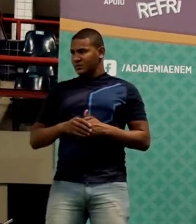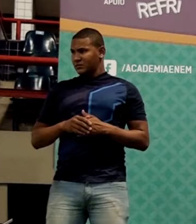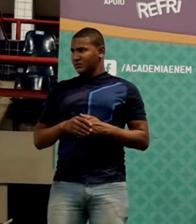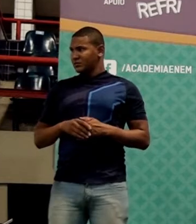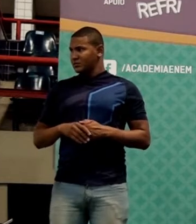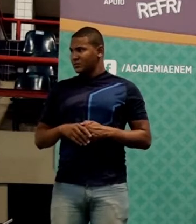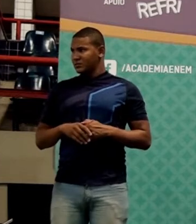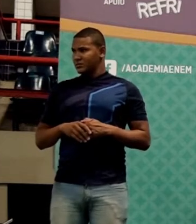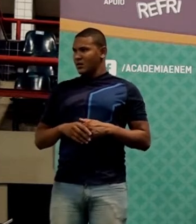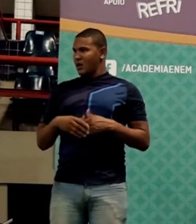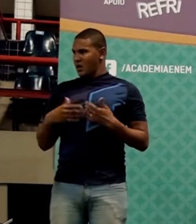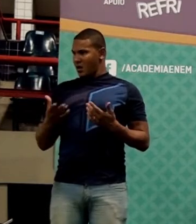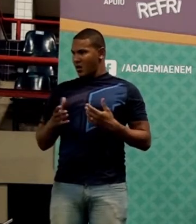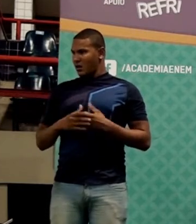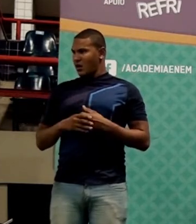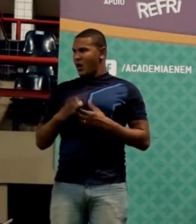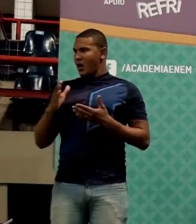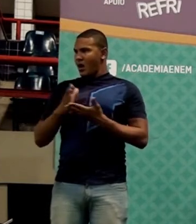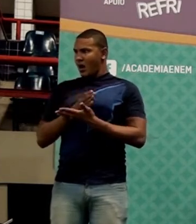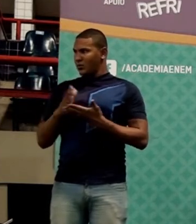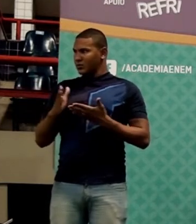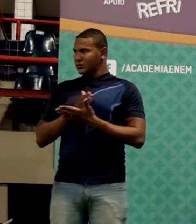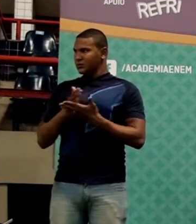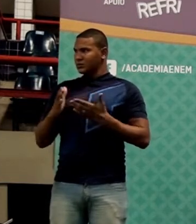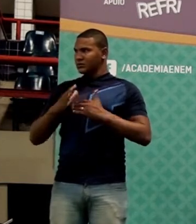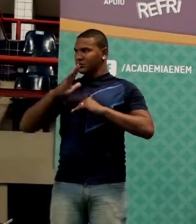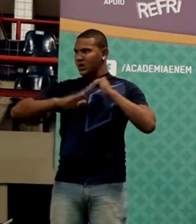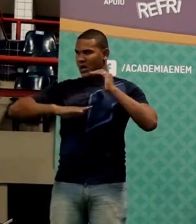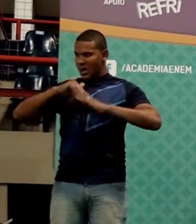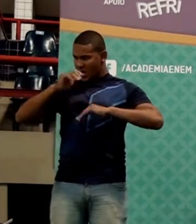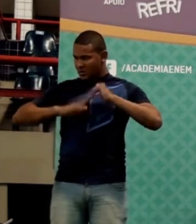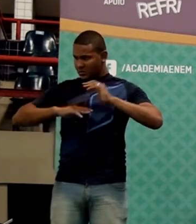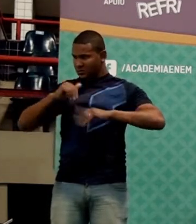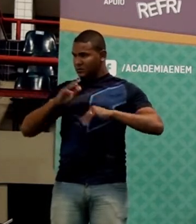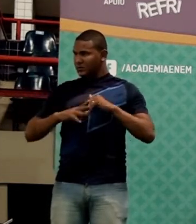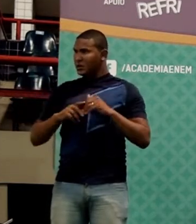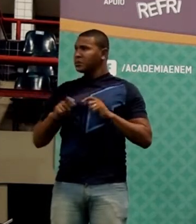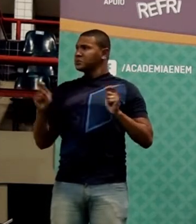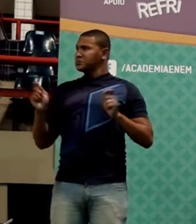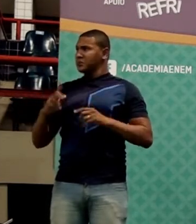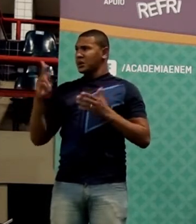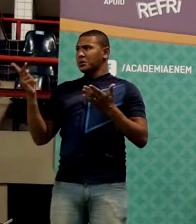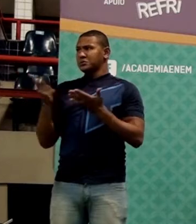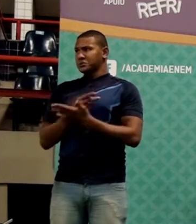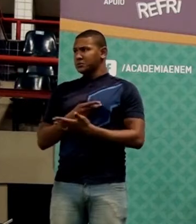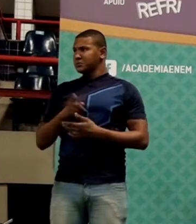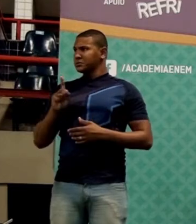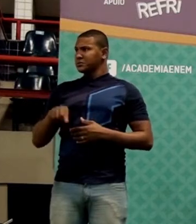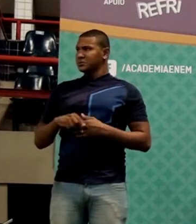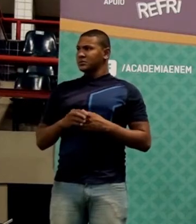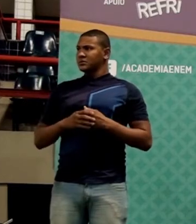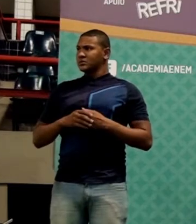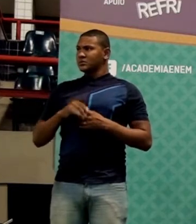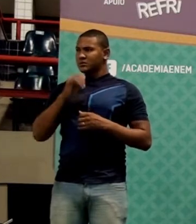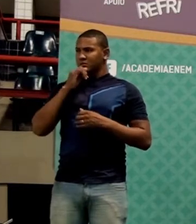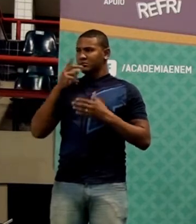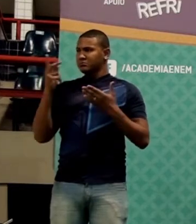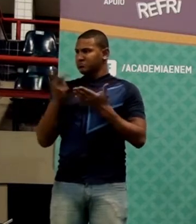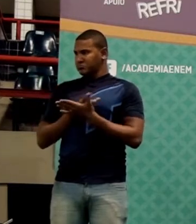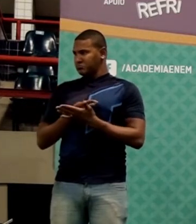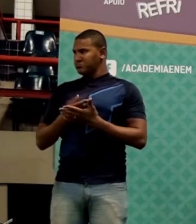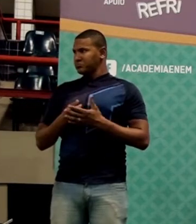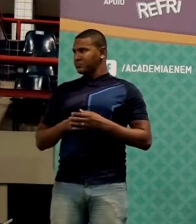repetitivo. Algumas profissões, elas podem causar determinados tipos de lesão. Por